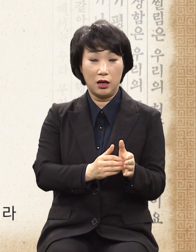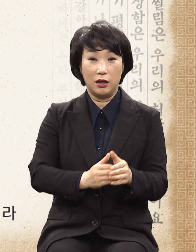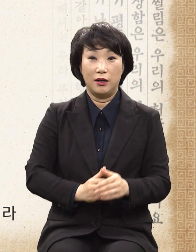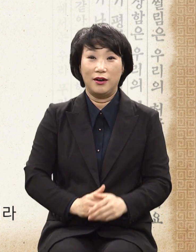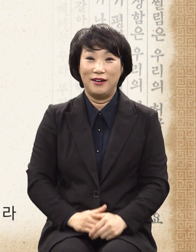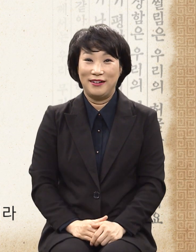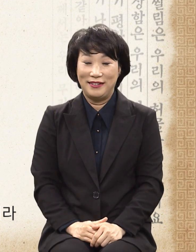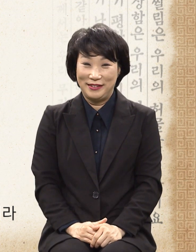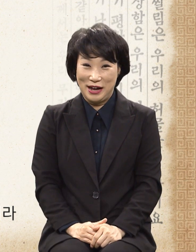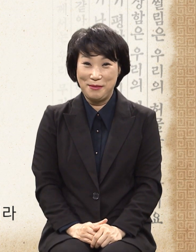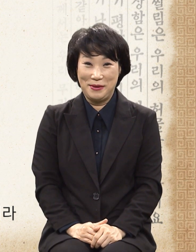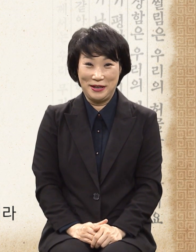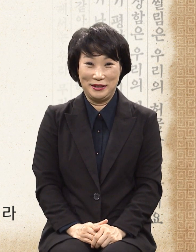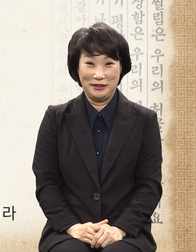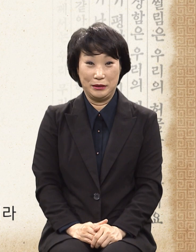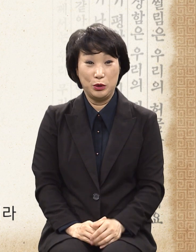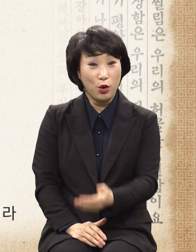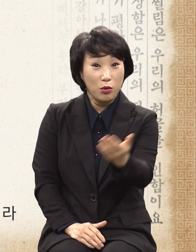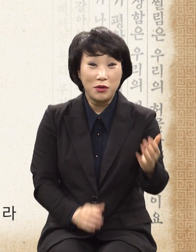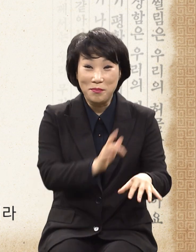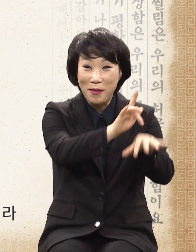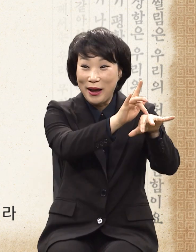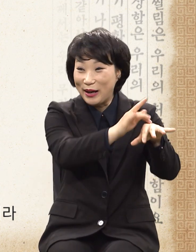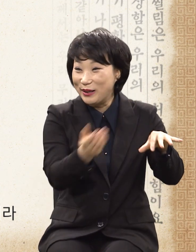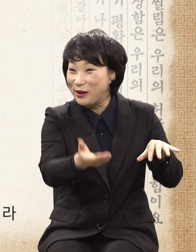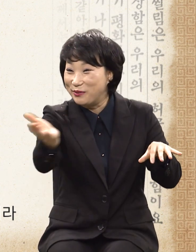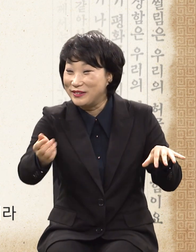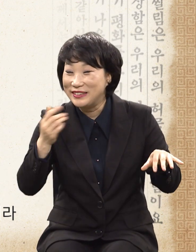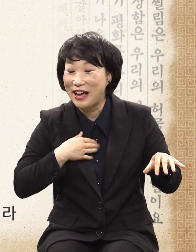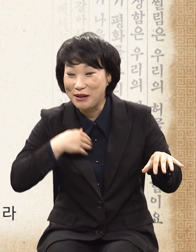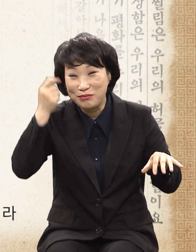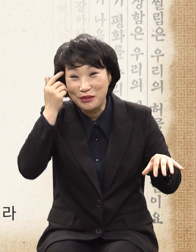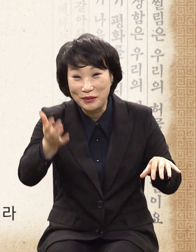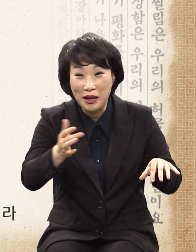하심이니라. 자, 마귀가 쉬는 거 본 사람,